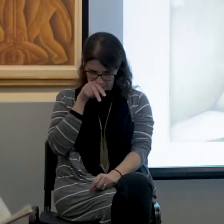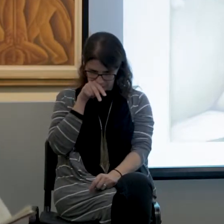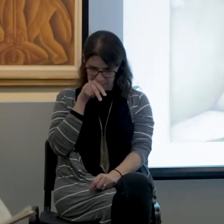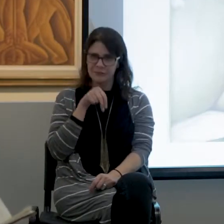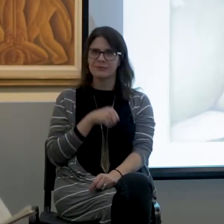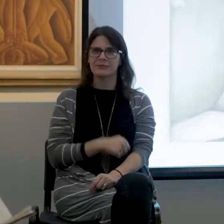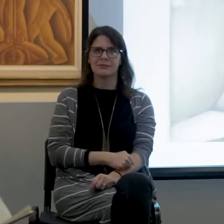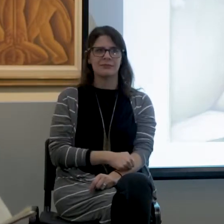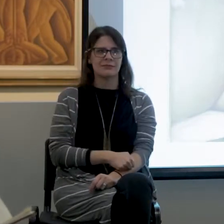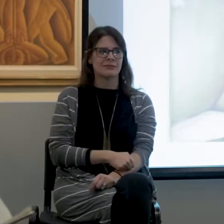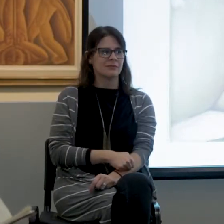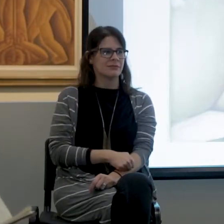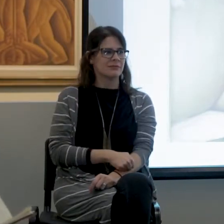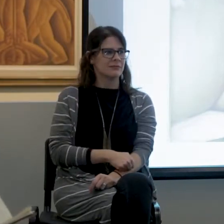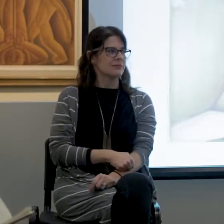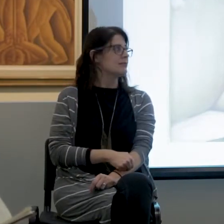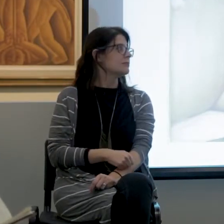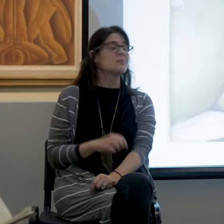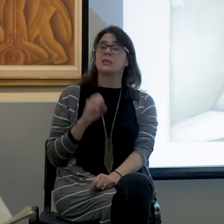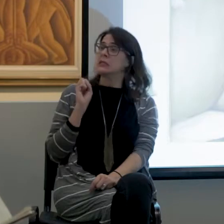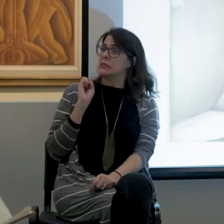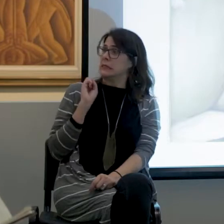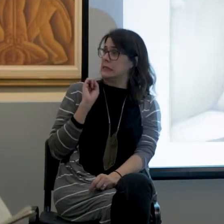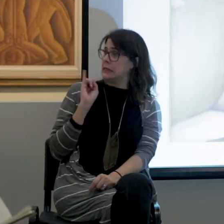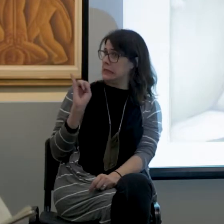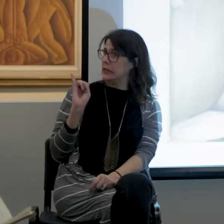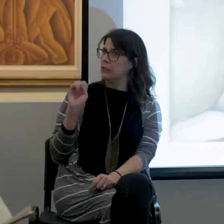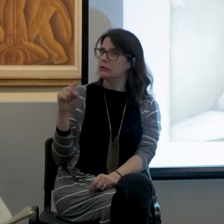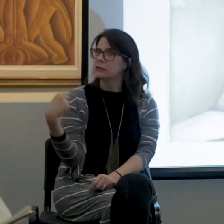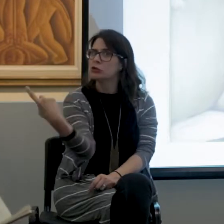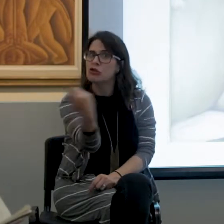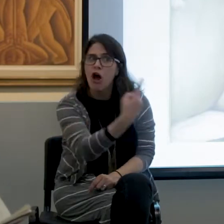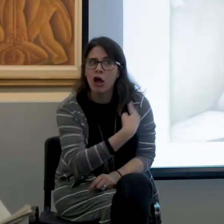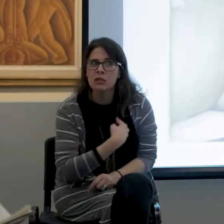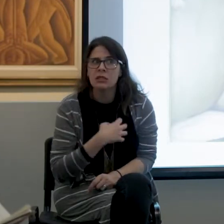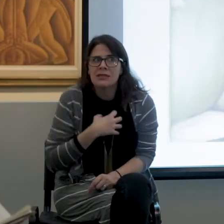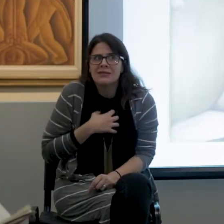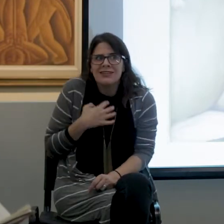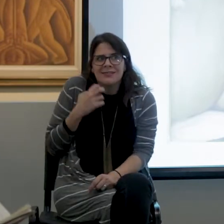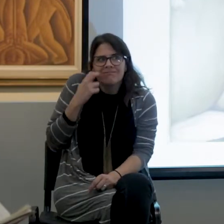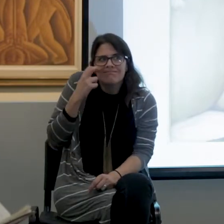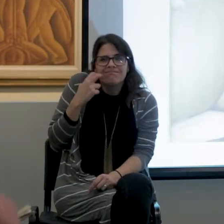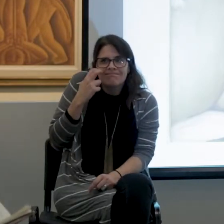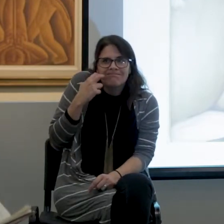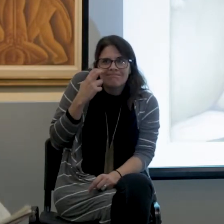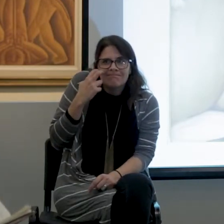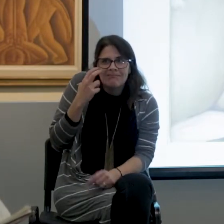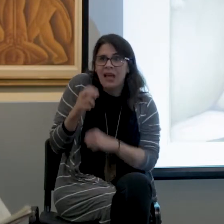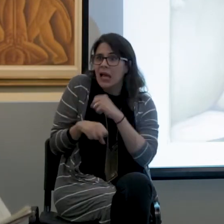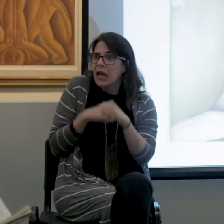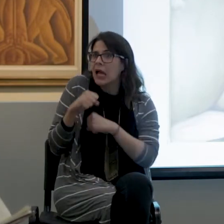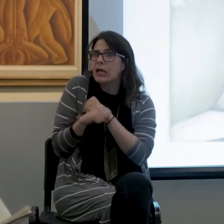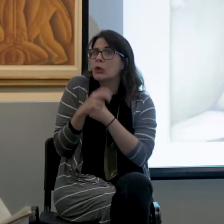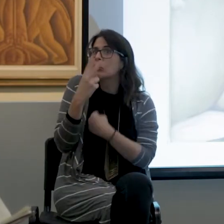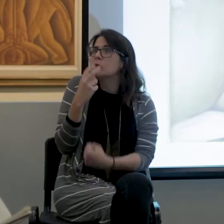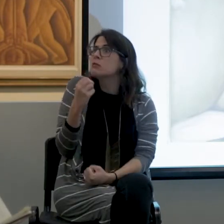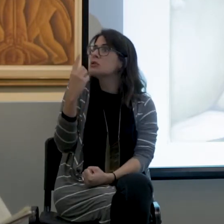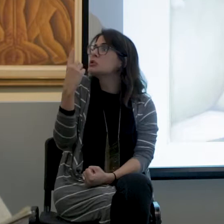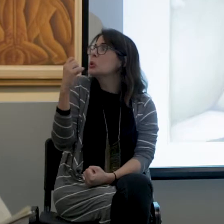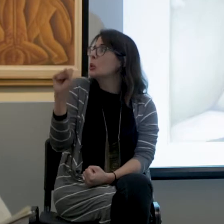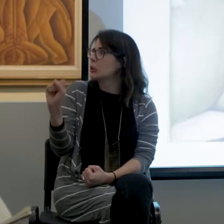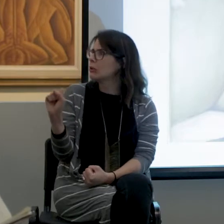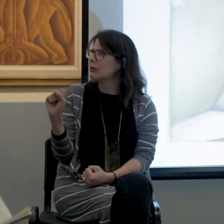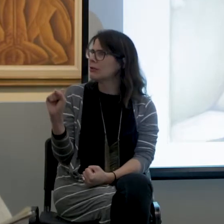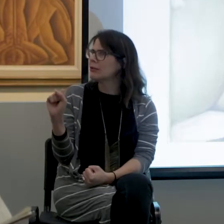Se persiste entre nós constrangimento, em 2018, vocês já imaginaram o que aconteceu